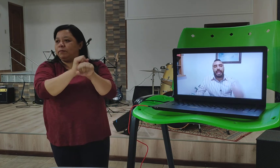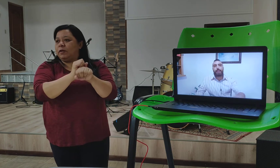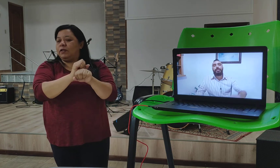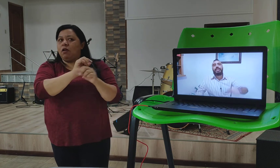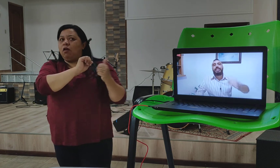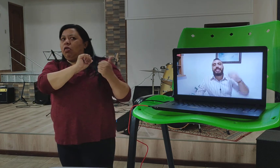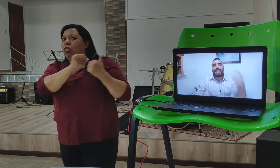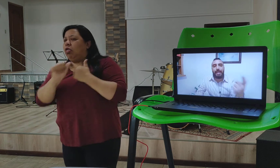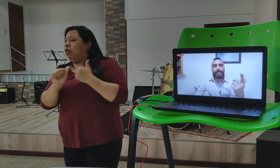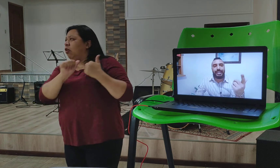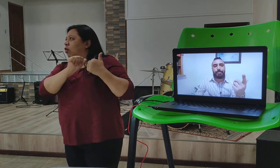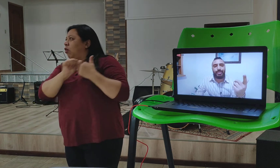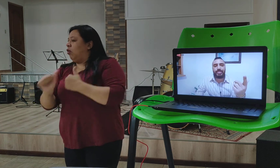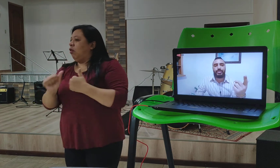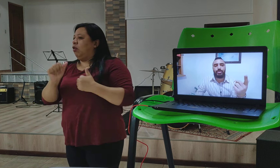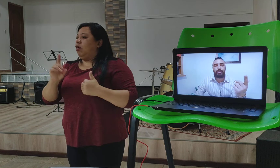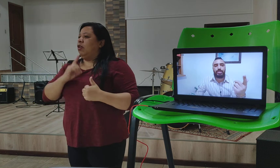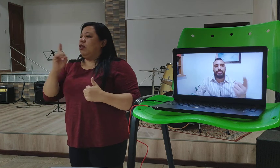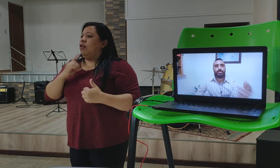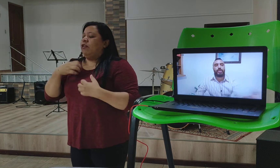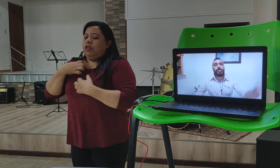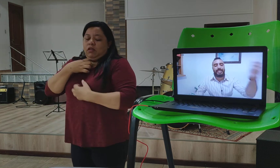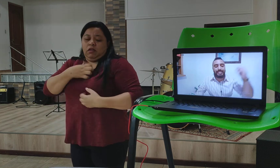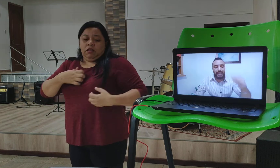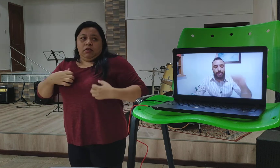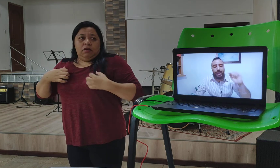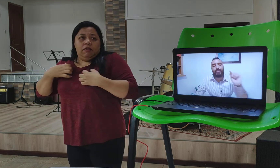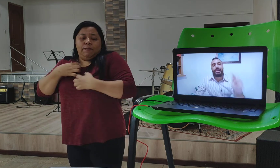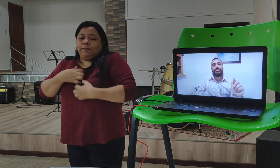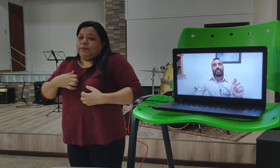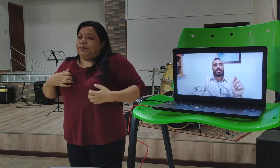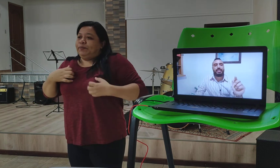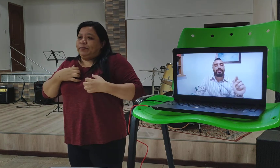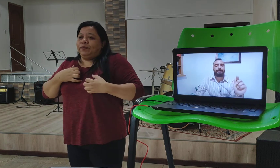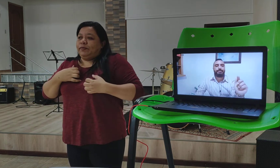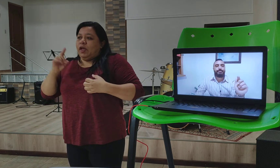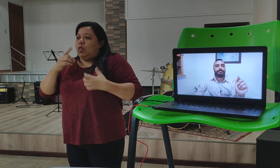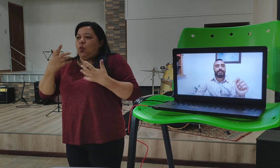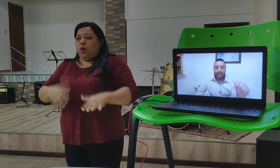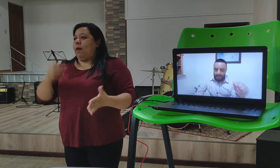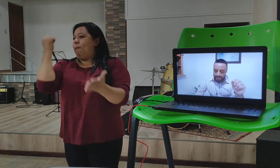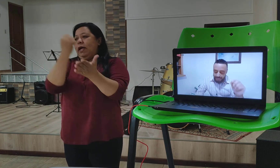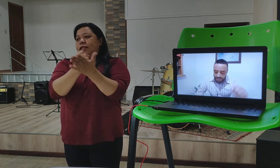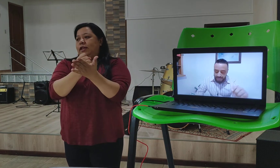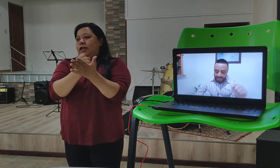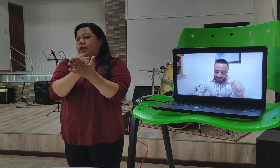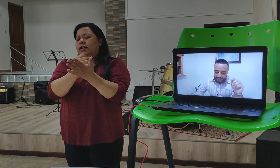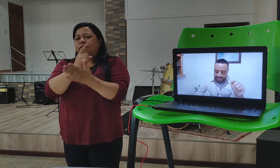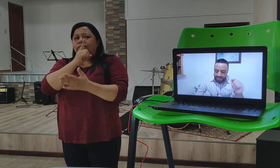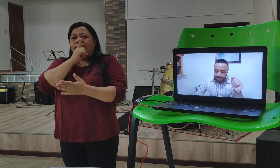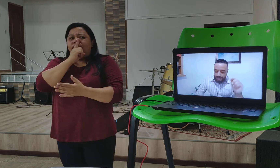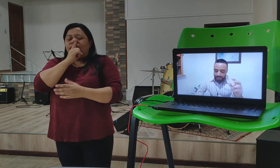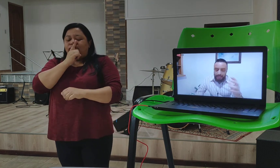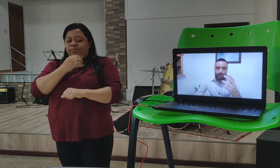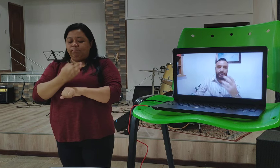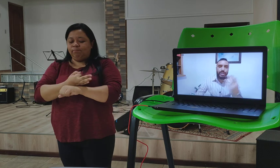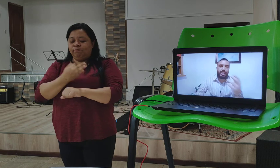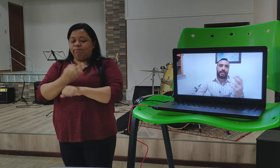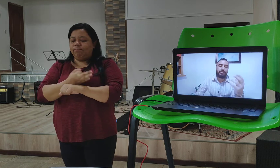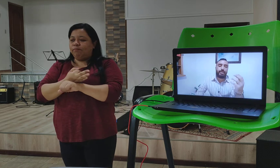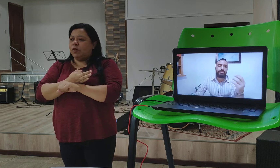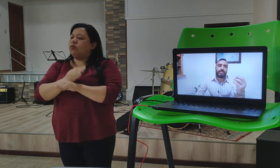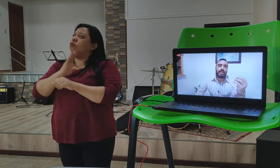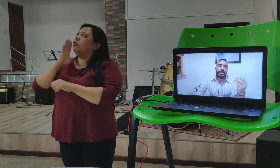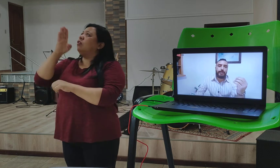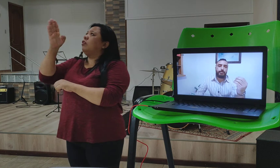perseguição. Ele poderia se gabar da proteção exclusiva do Senhor, mas não é o que ele faz. Aqui ele lamenta. Davi